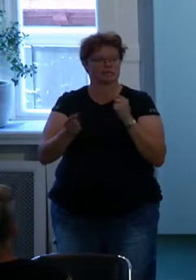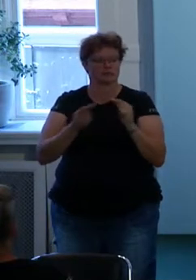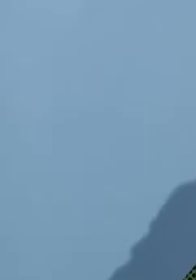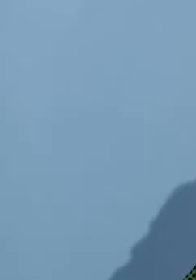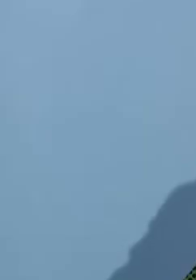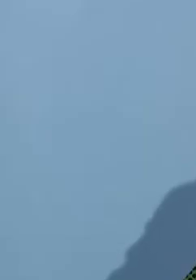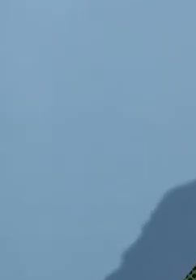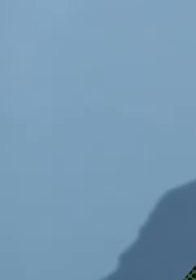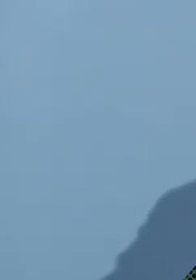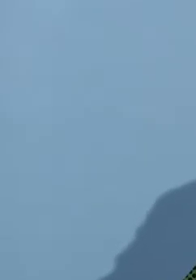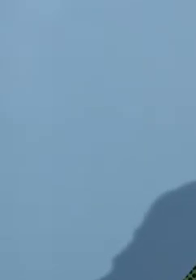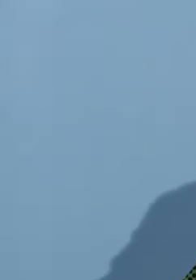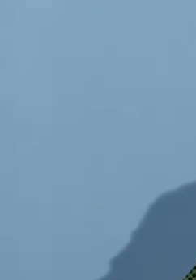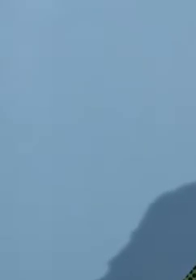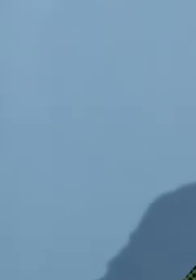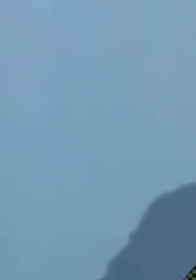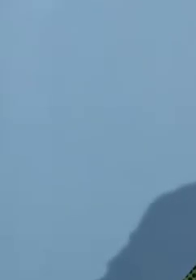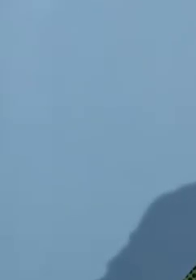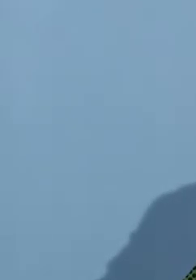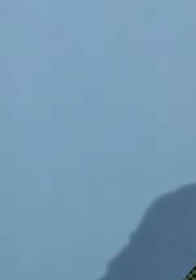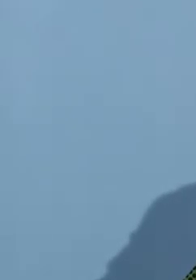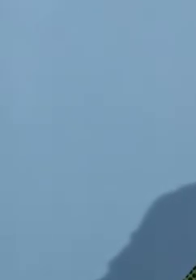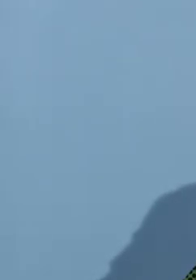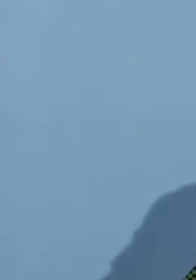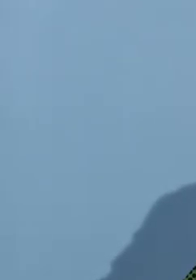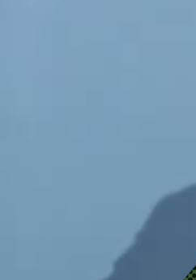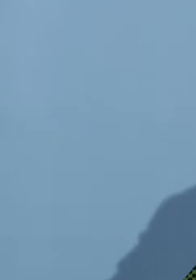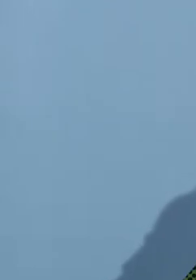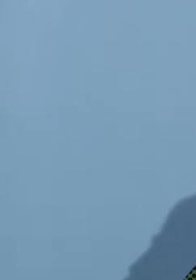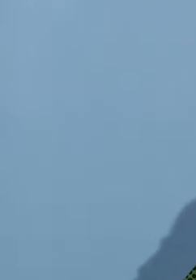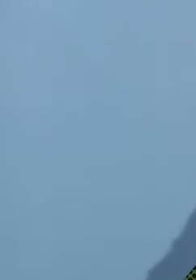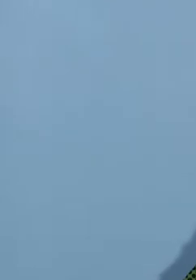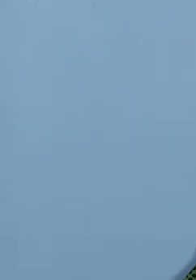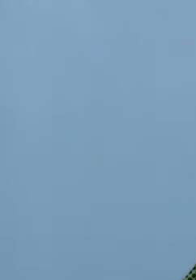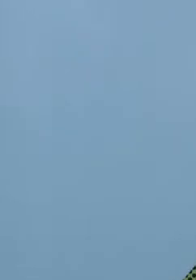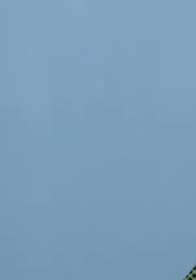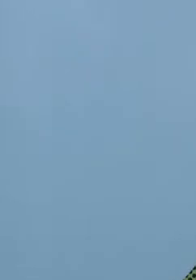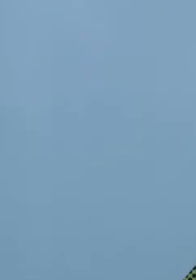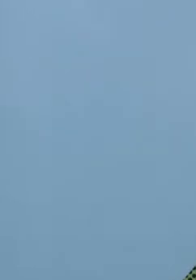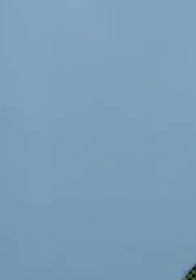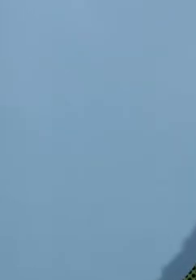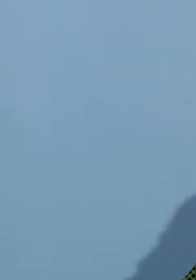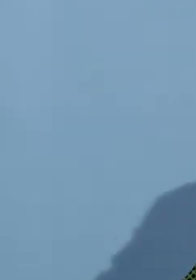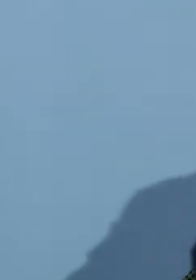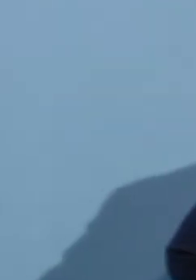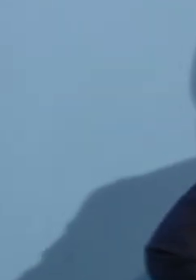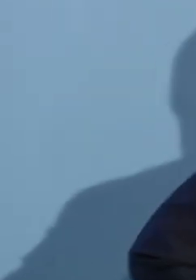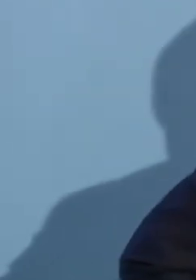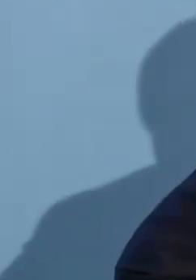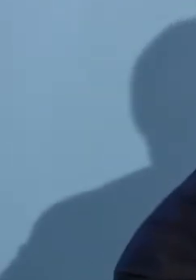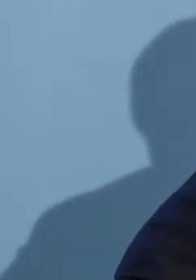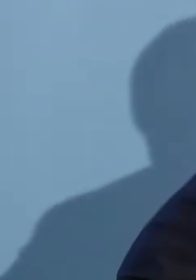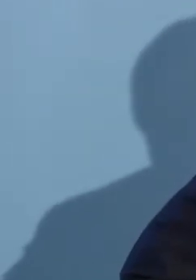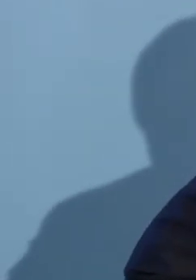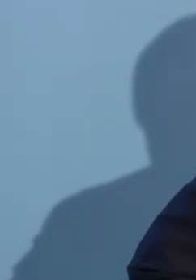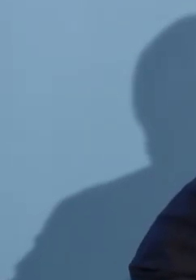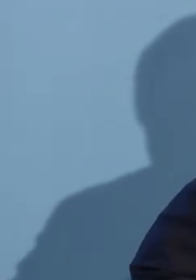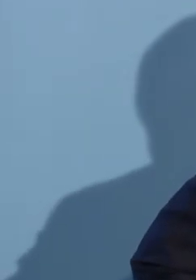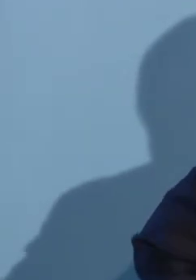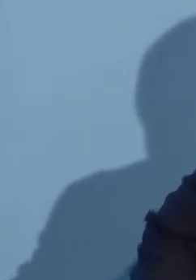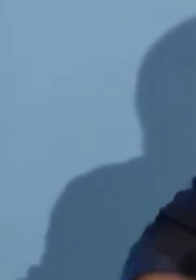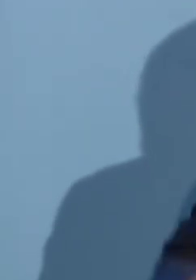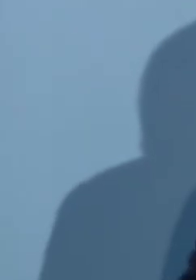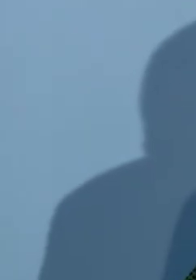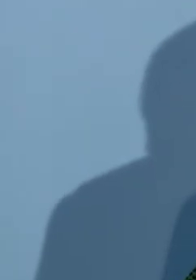diskussionen om hur vi ska kunna få till infrastruktur för att använda de nya läkemedel som